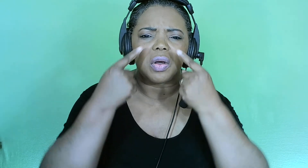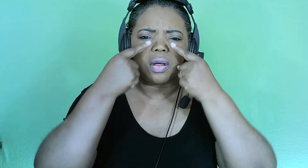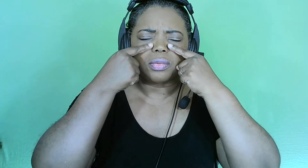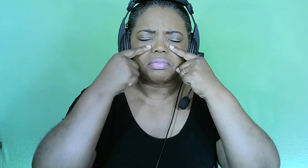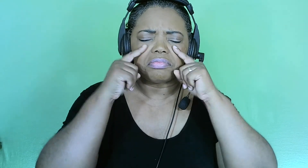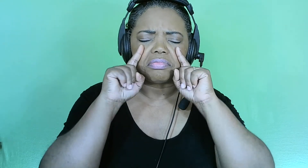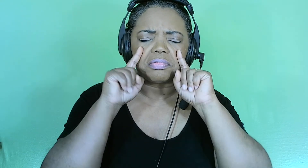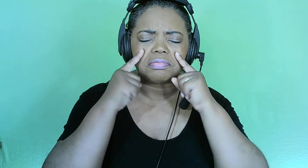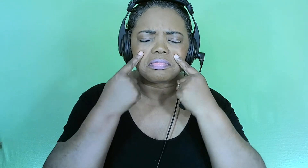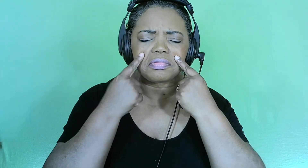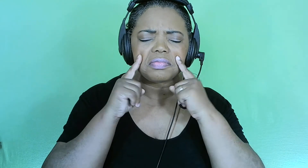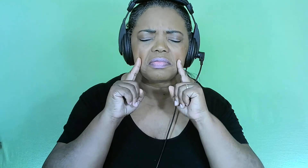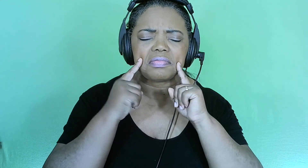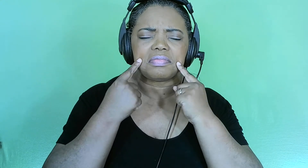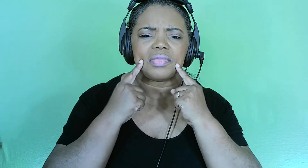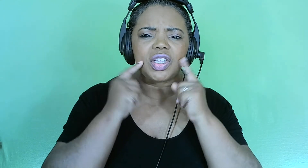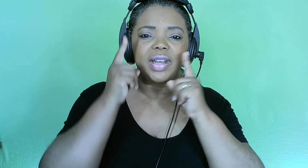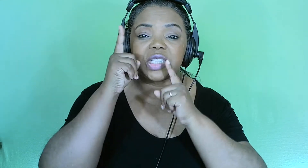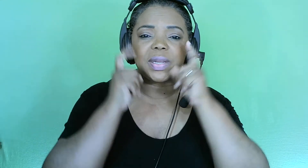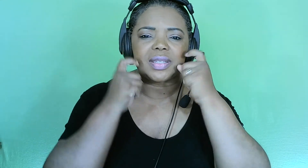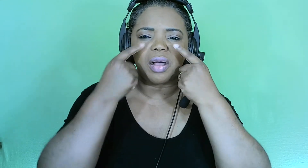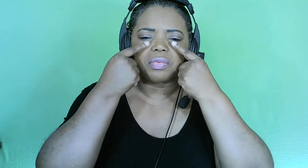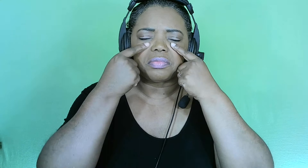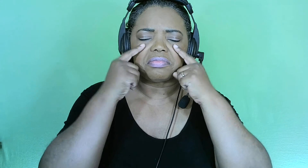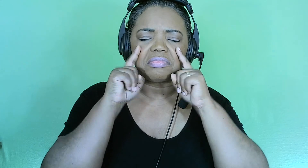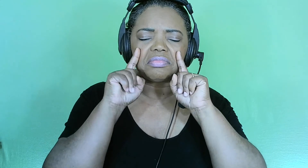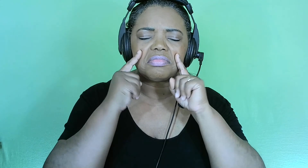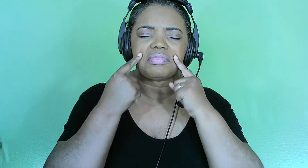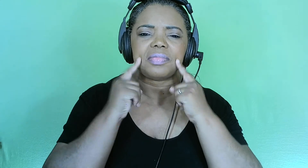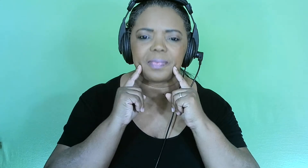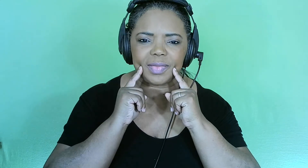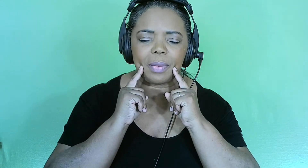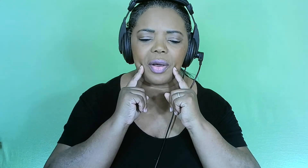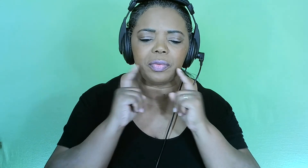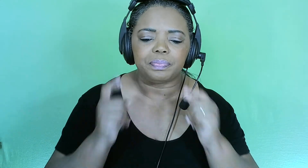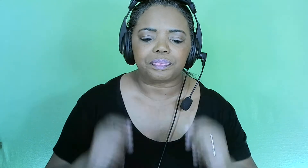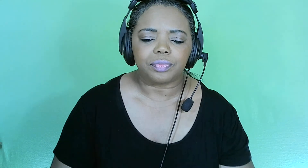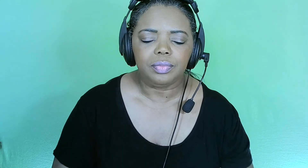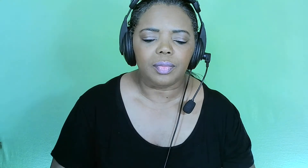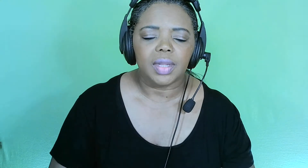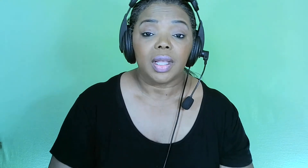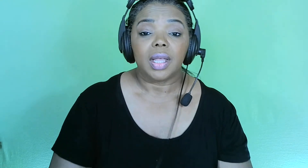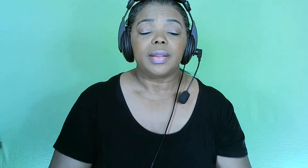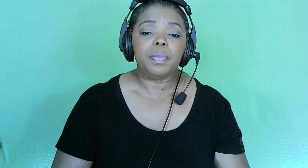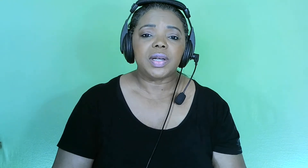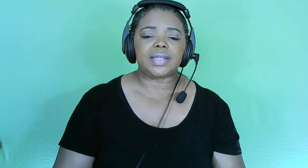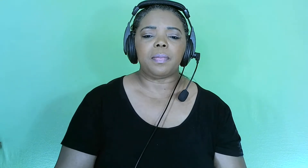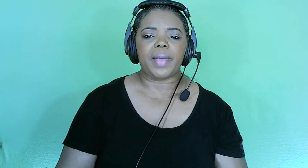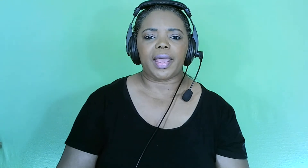Ó. E olha a expressão. Tá bom? Depois